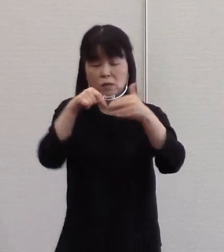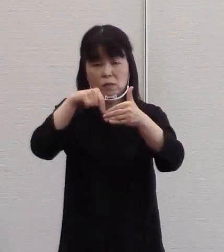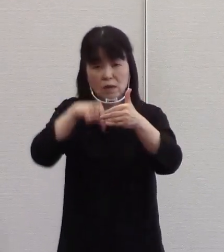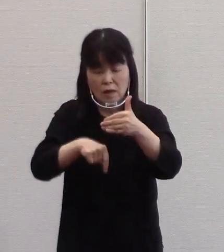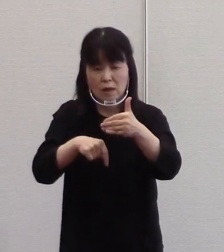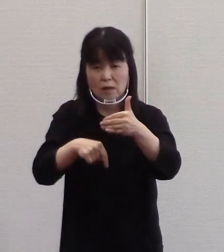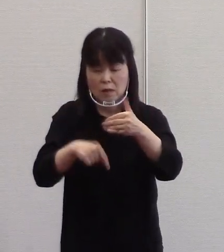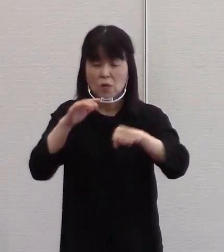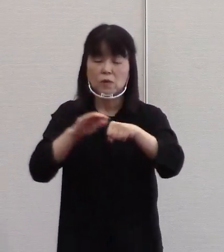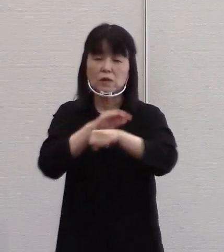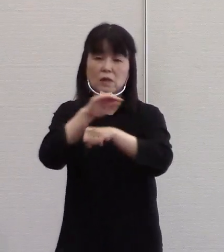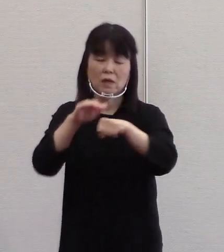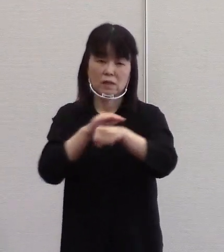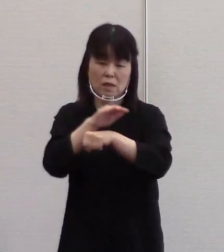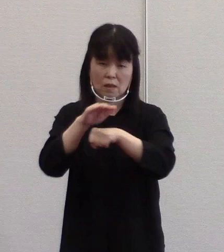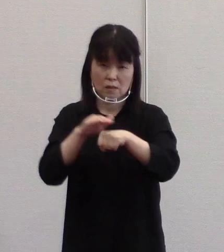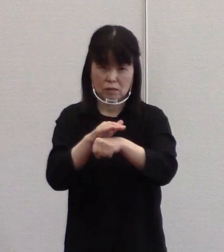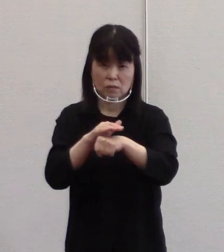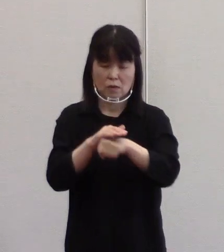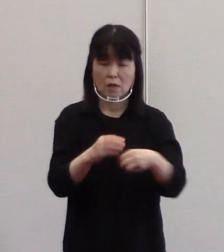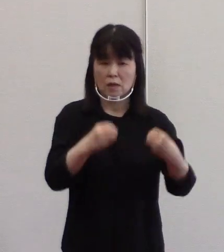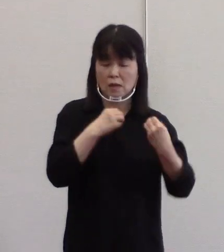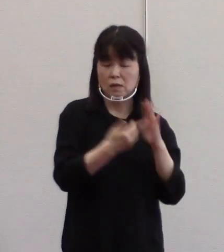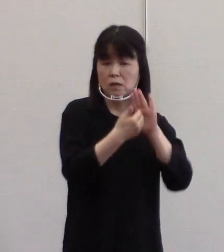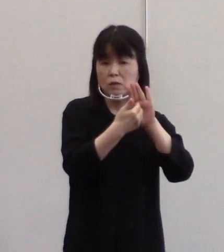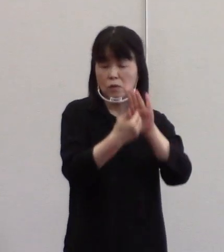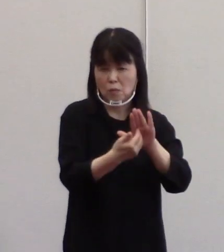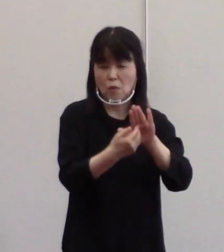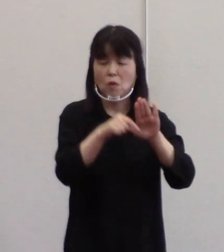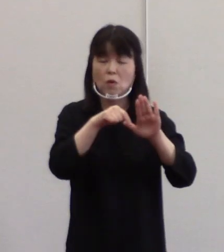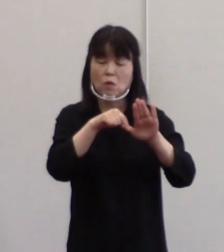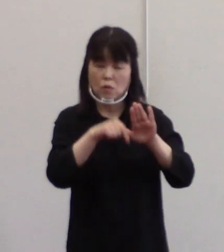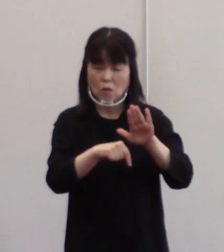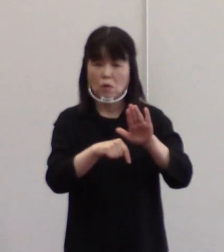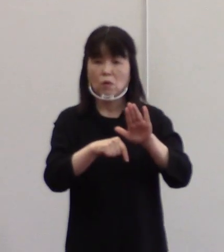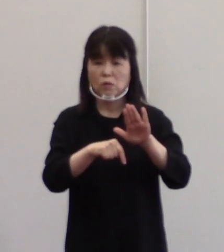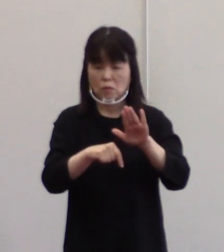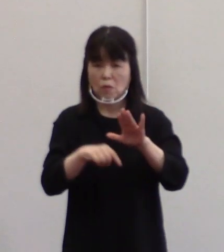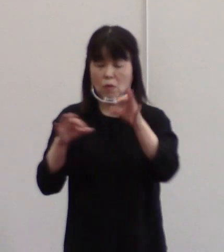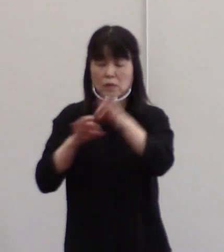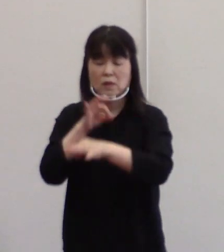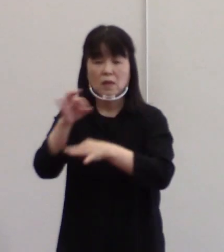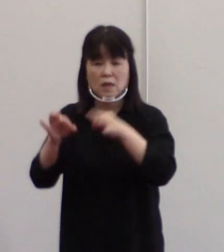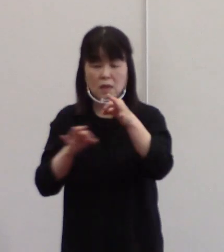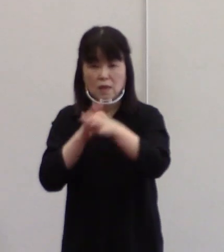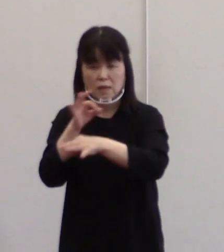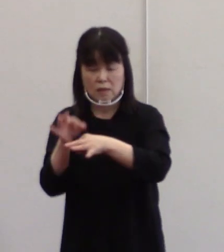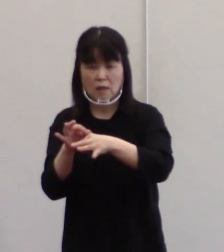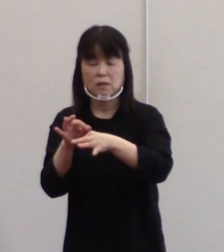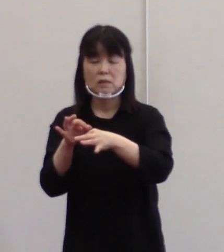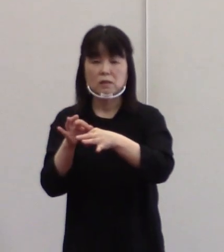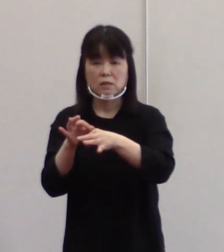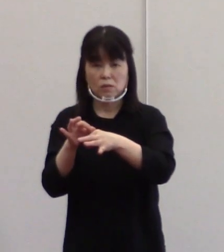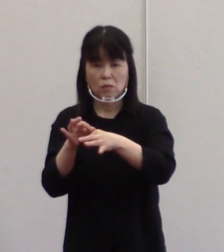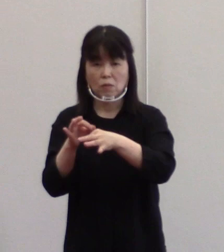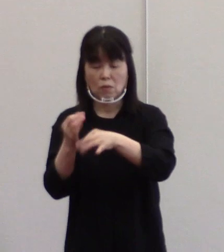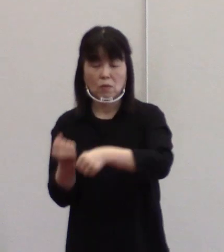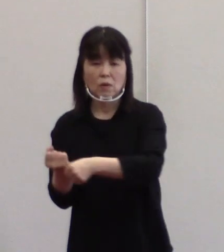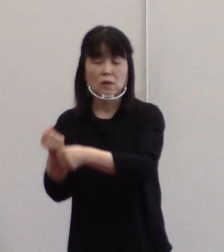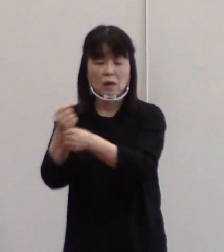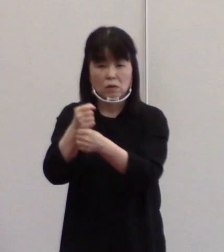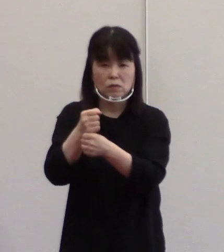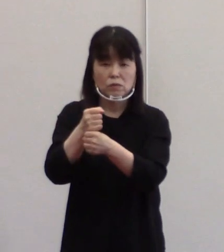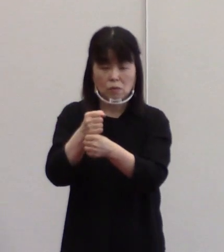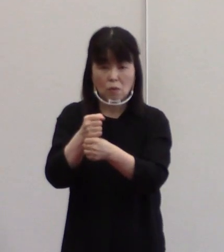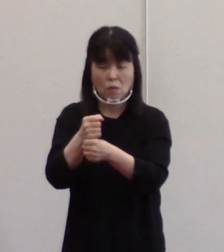両立というのは口で言うのは優しいですけれども、その感染拡大防止を徹底することと、その徐々に地域